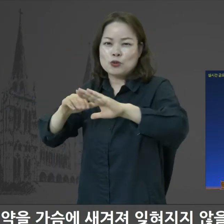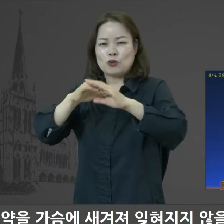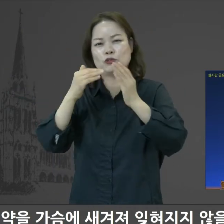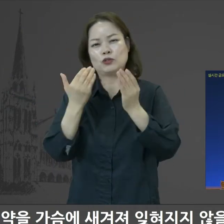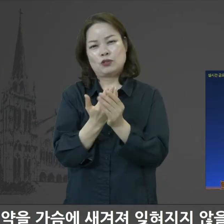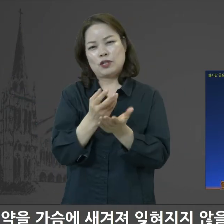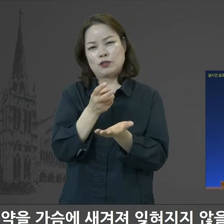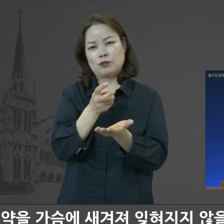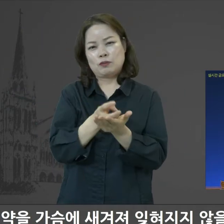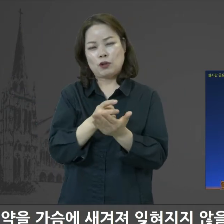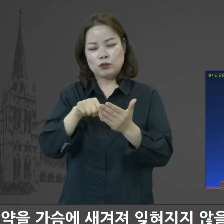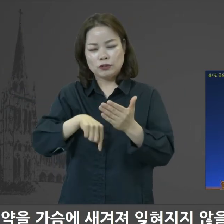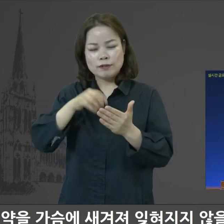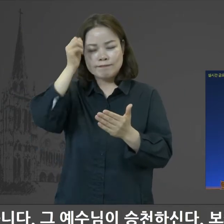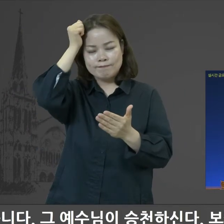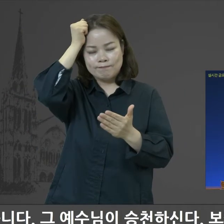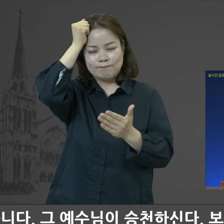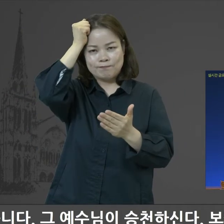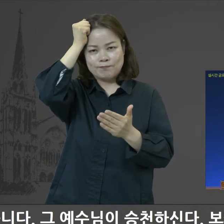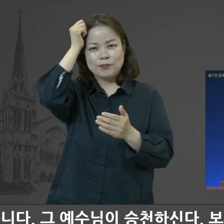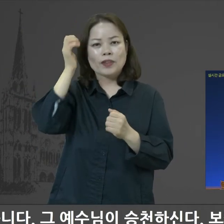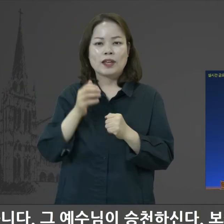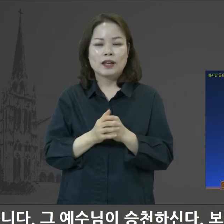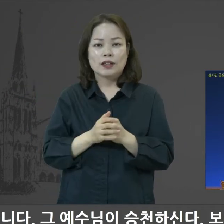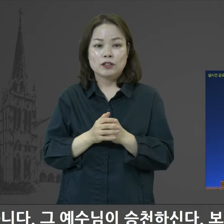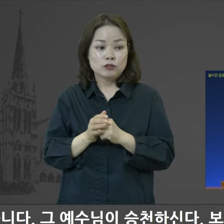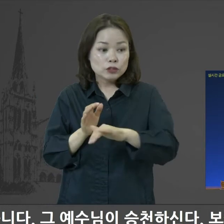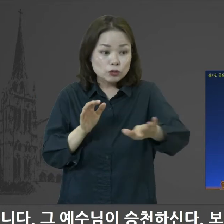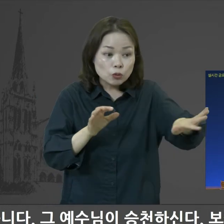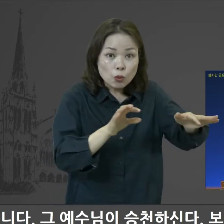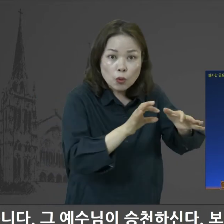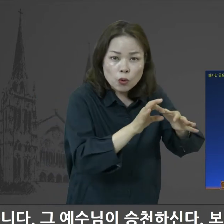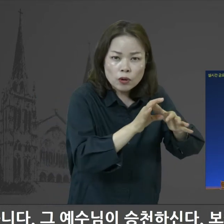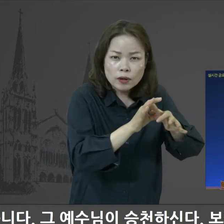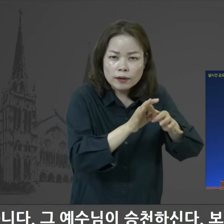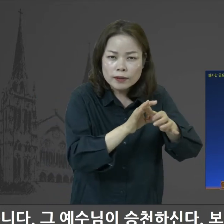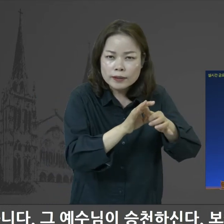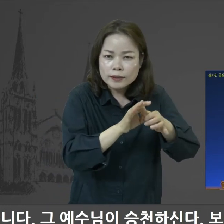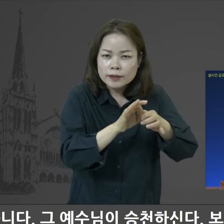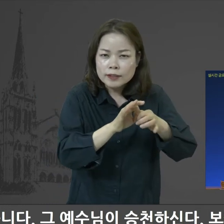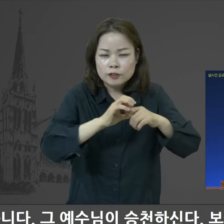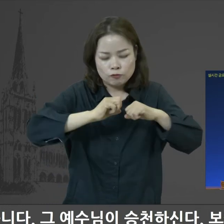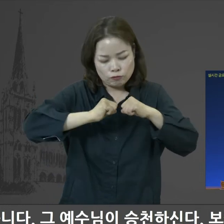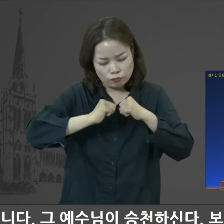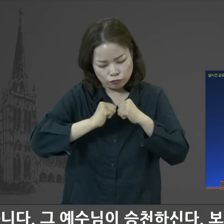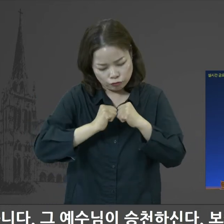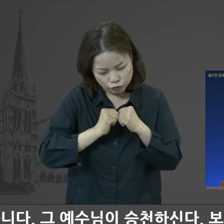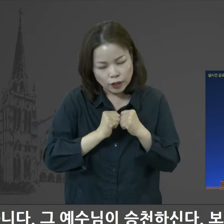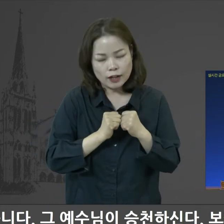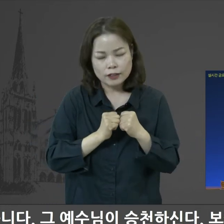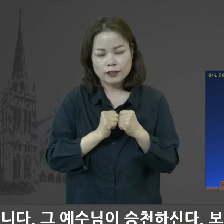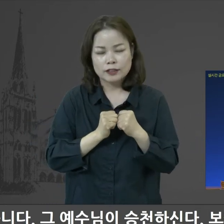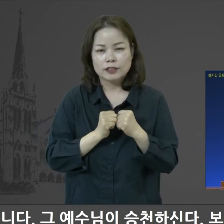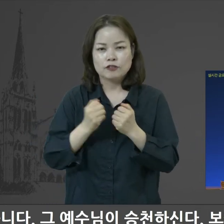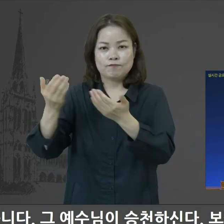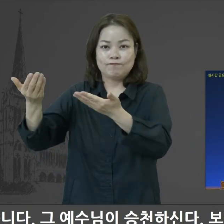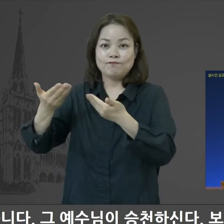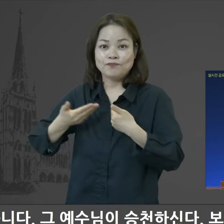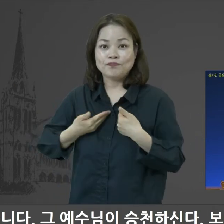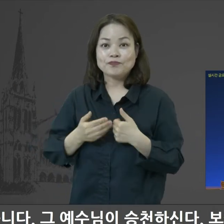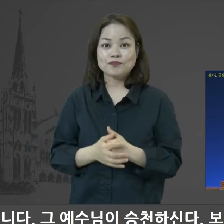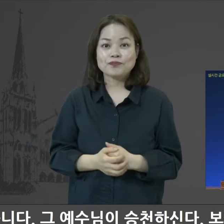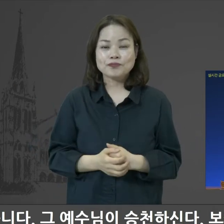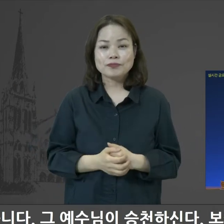율법 우리 속에 기억나게 하시고 그것을 우리로 하여금 지키게 해 주신다는 것이죠. 자,